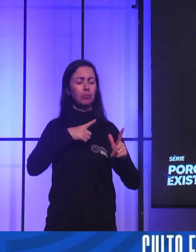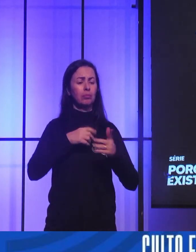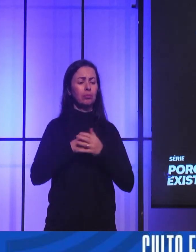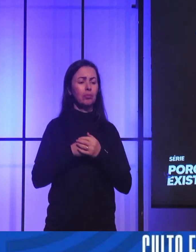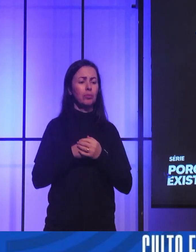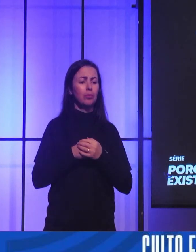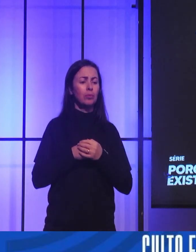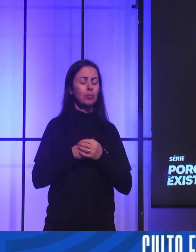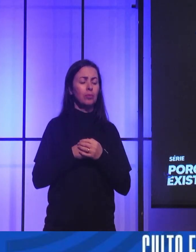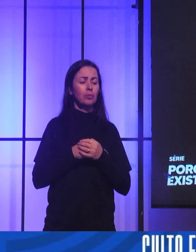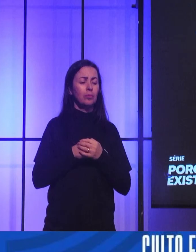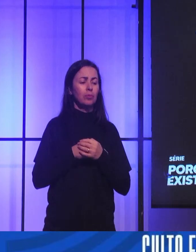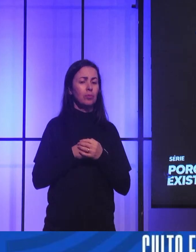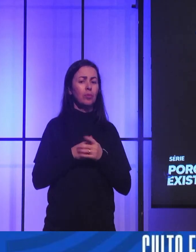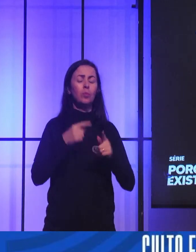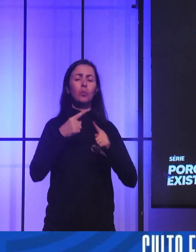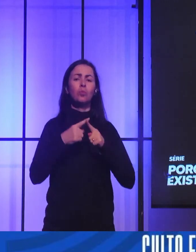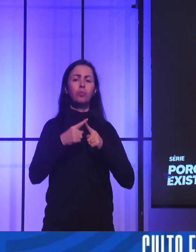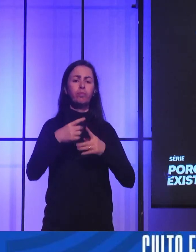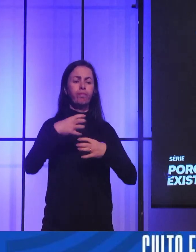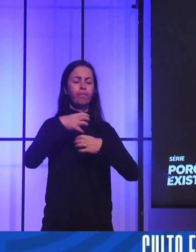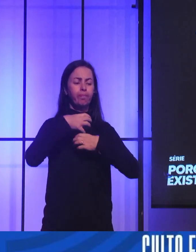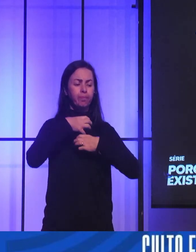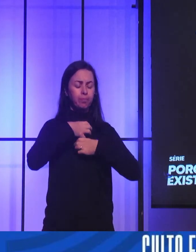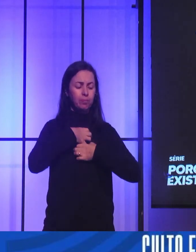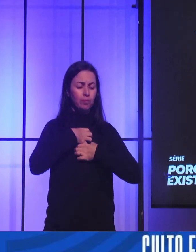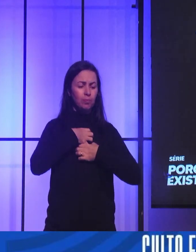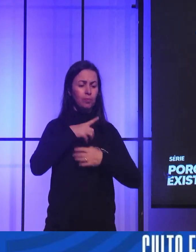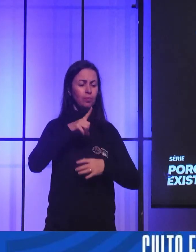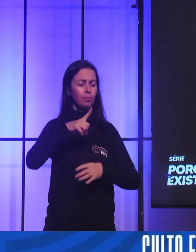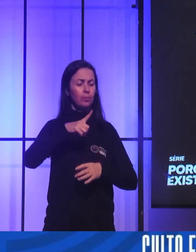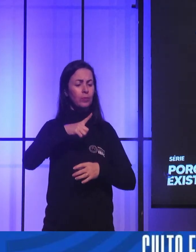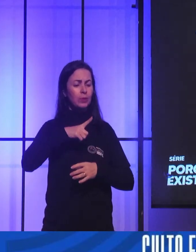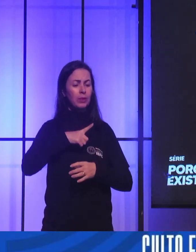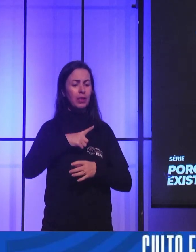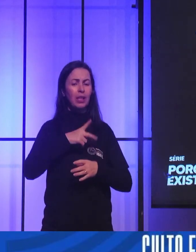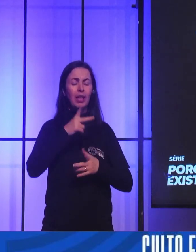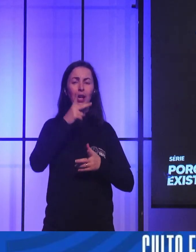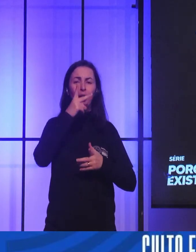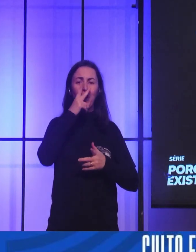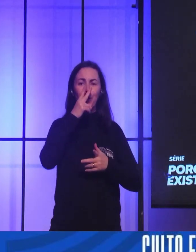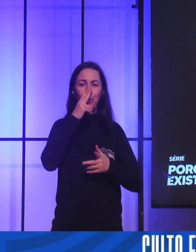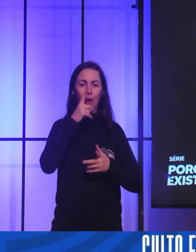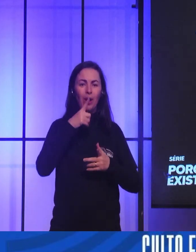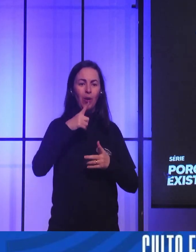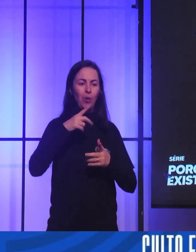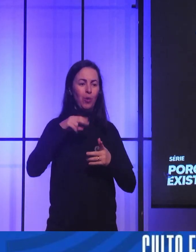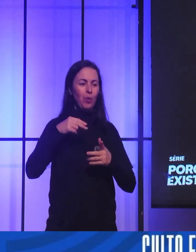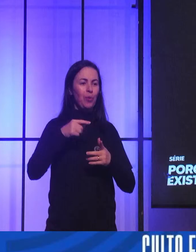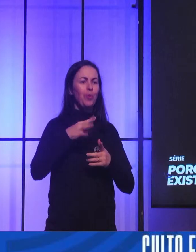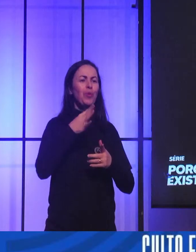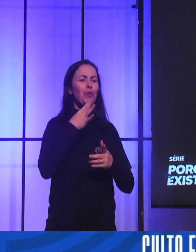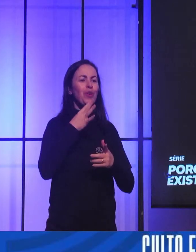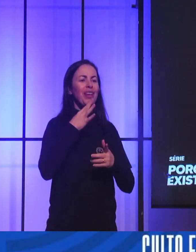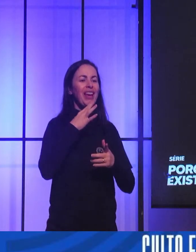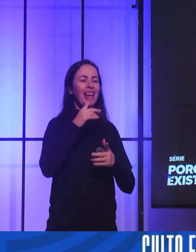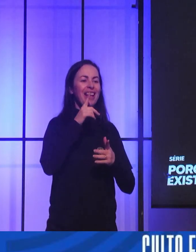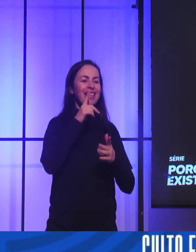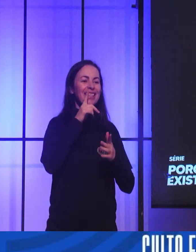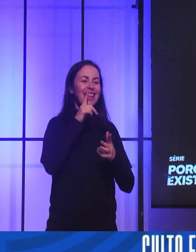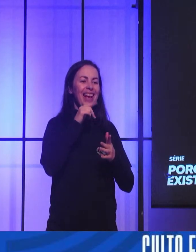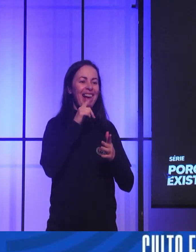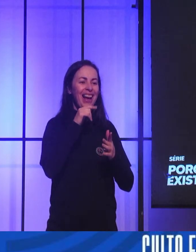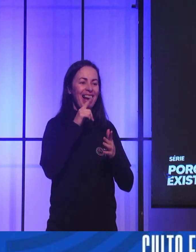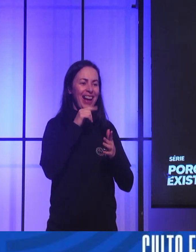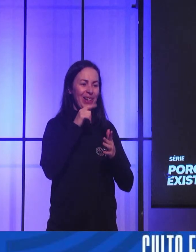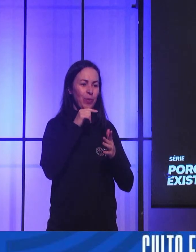A nossa maneira de lidar deve ser como se fosse uma infiltração. Jesus nos diz para ser sal,